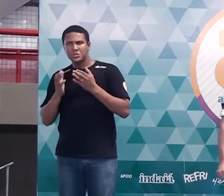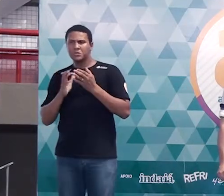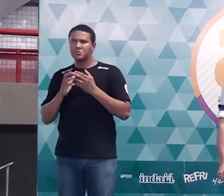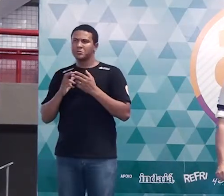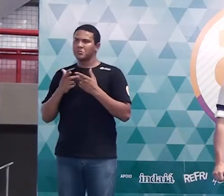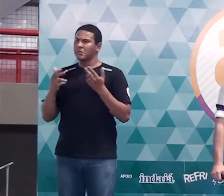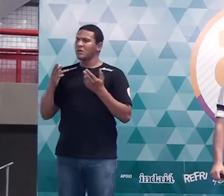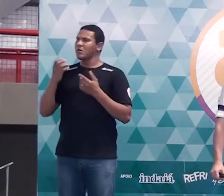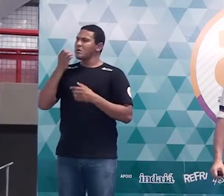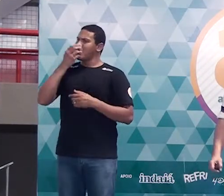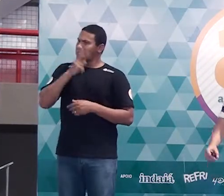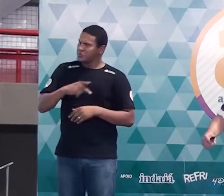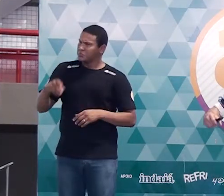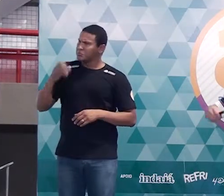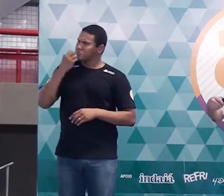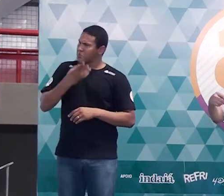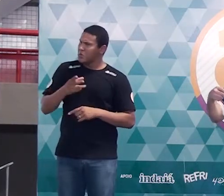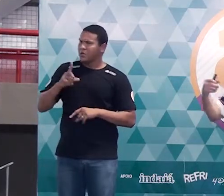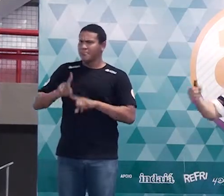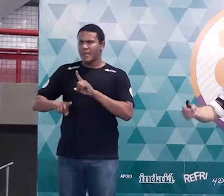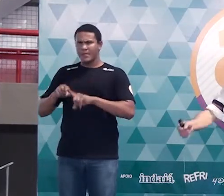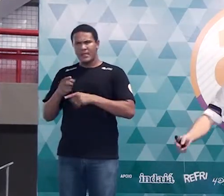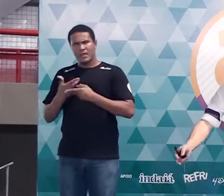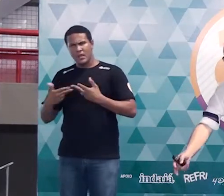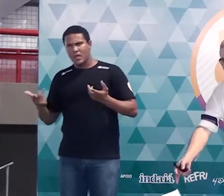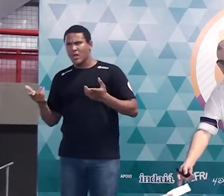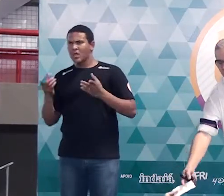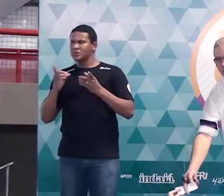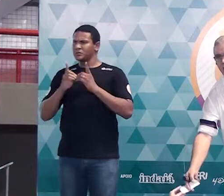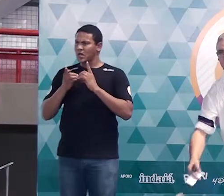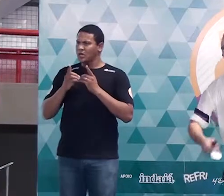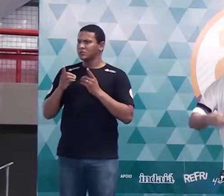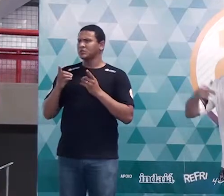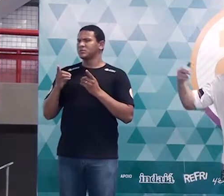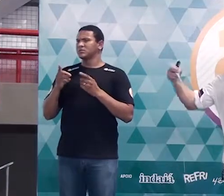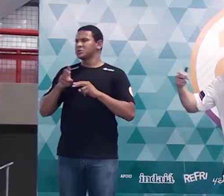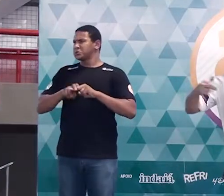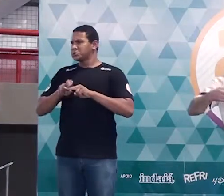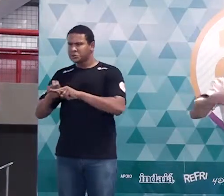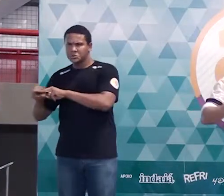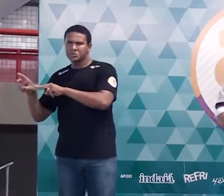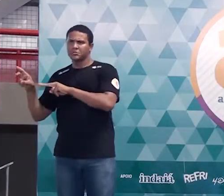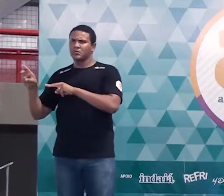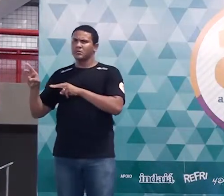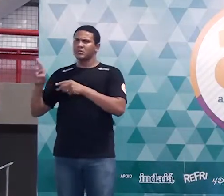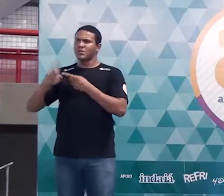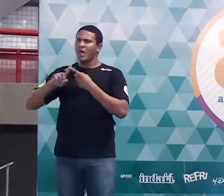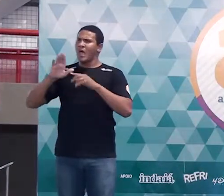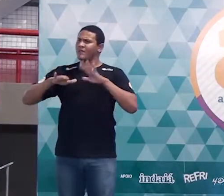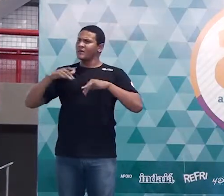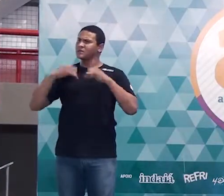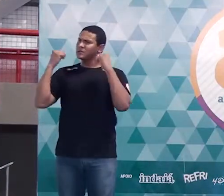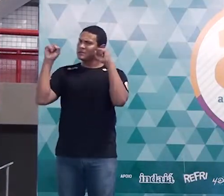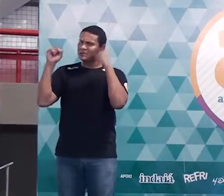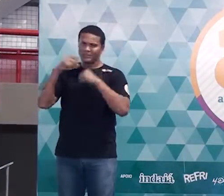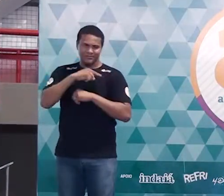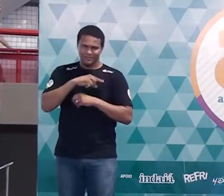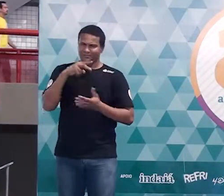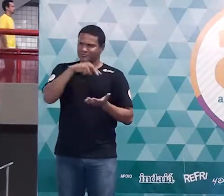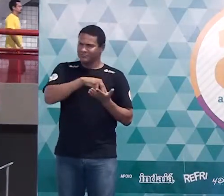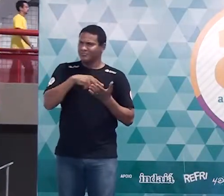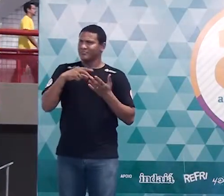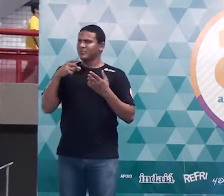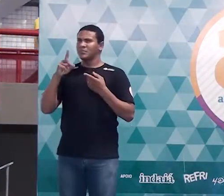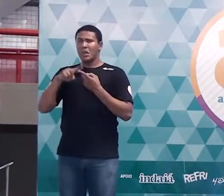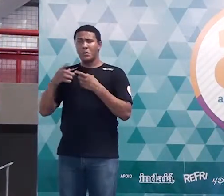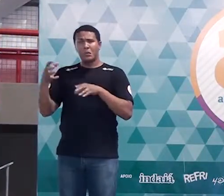bons professores, com material didático, sentados, fazendo uma atividade física para não cansar, com